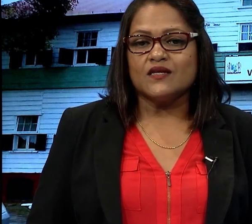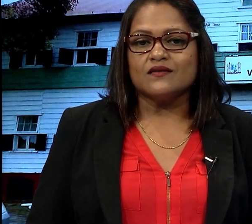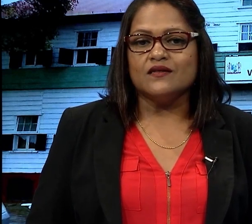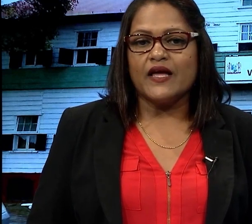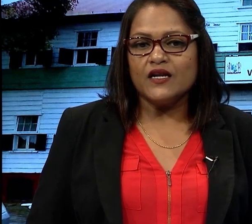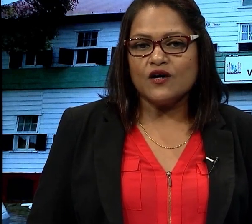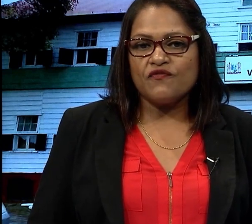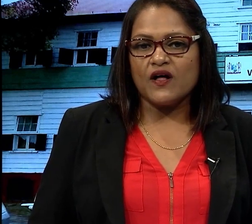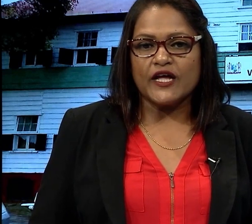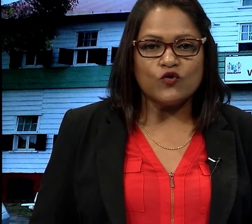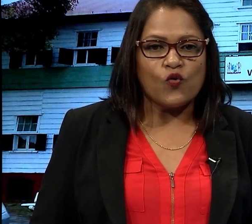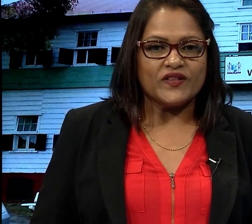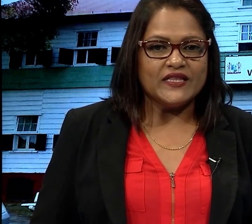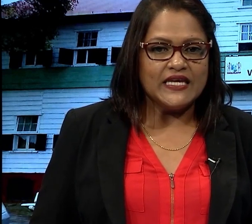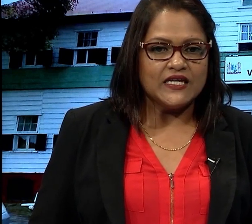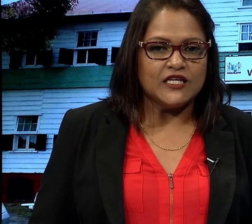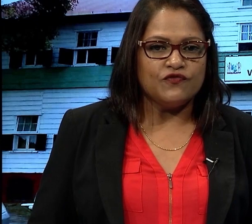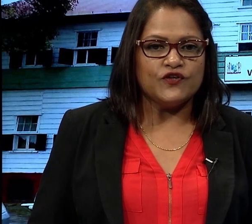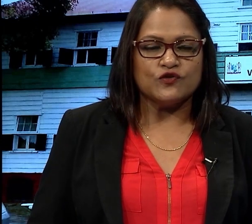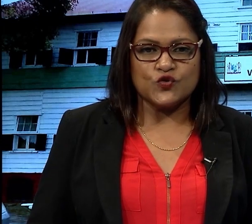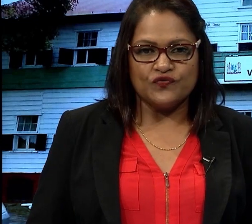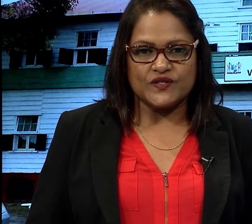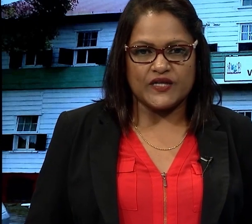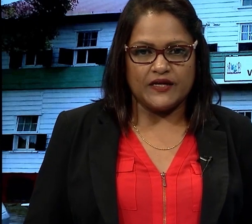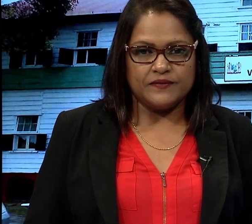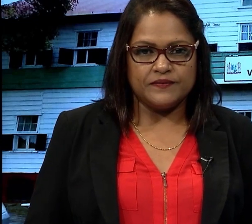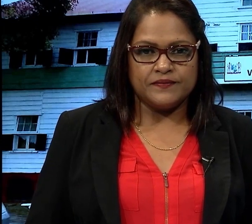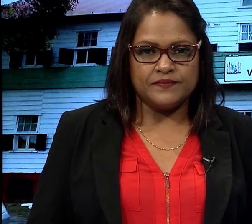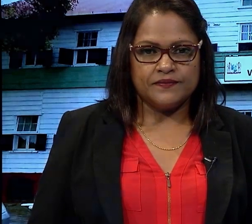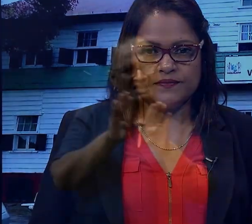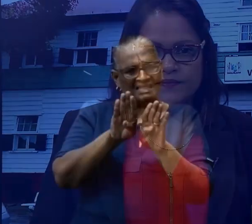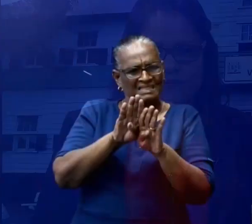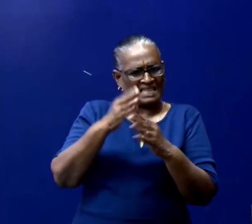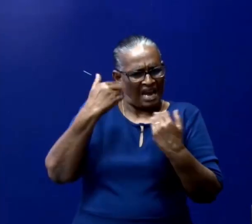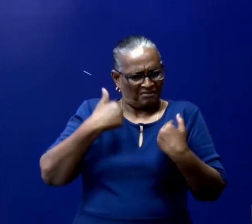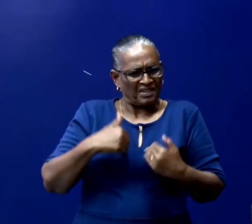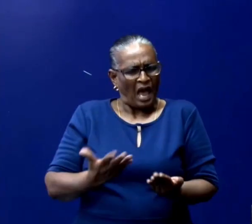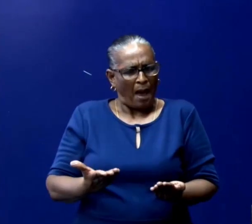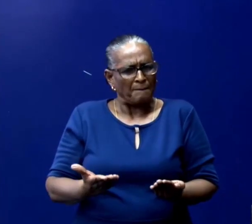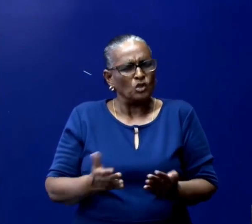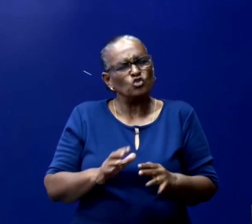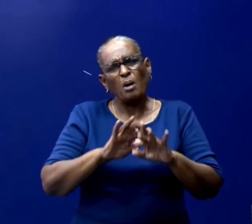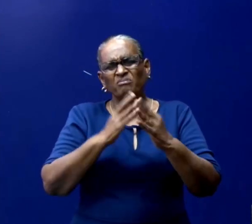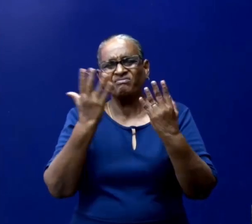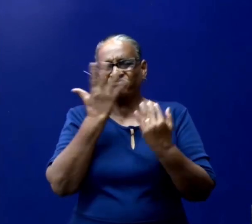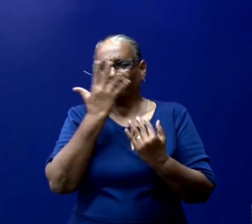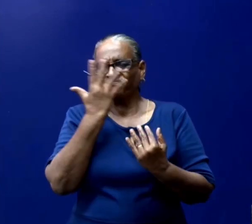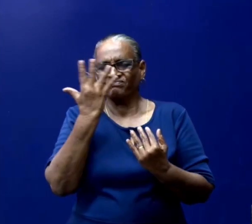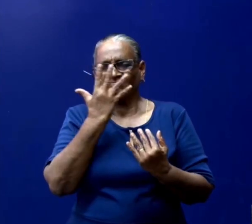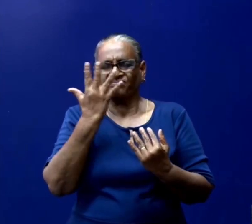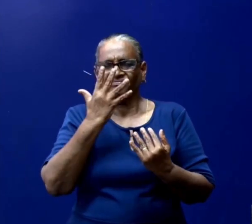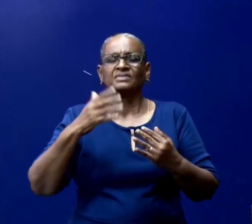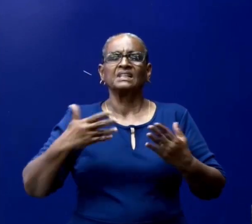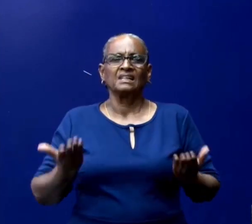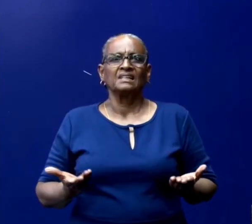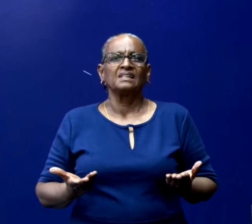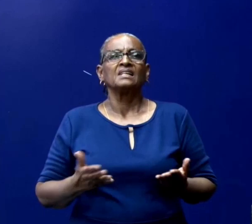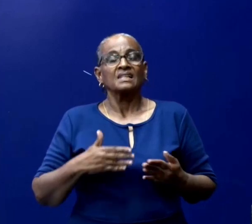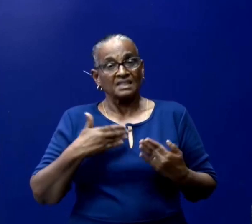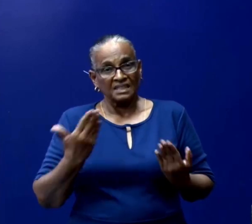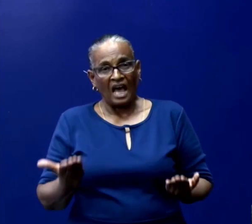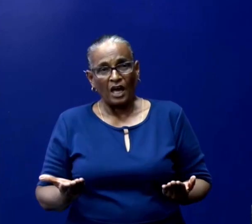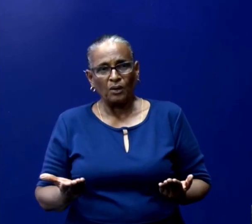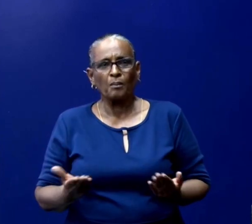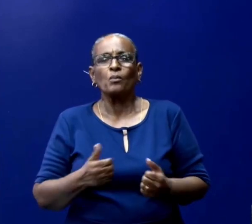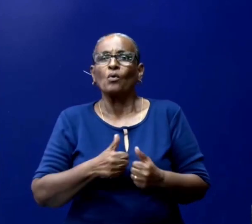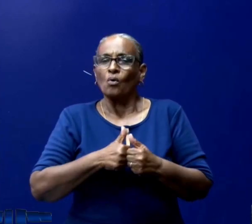zegt ze dat niet elk geval het COVID-19-virus hoeft te zijn. Dus alles kan een beetje verwaard worden. Waarom heeft men daarom een hele